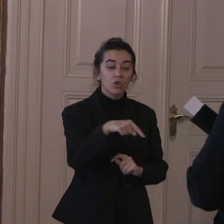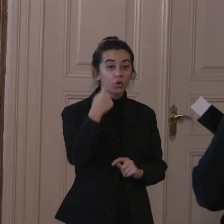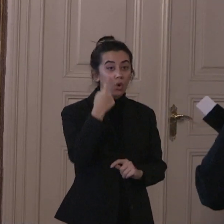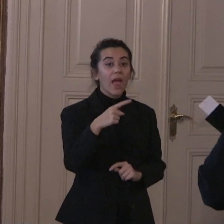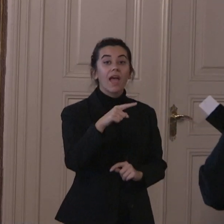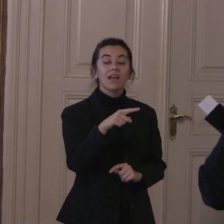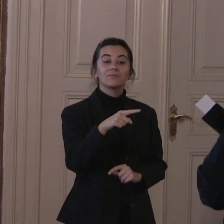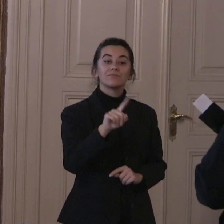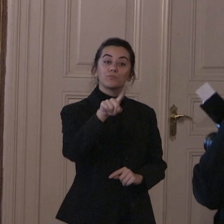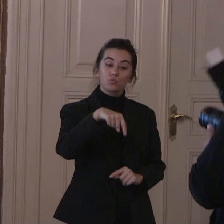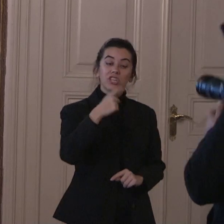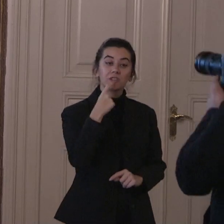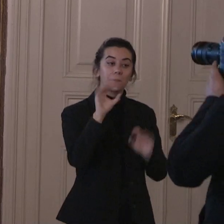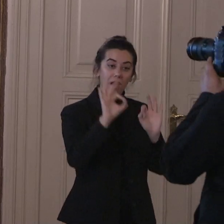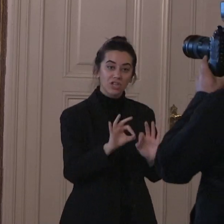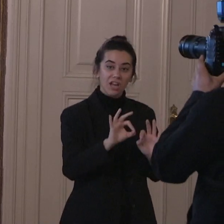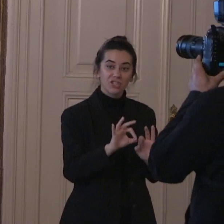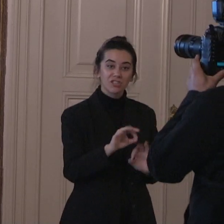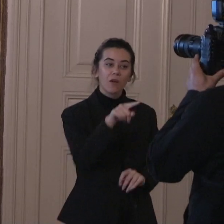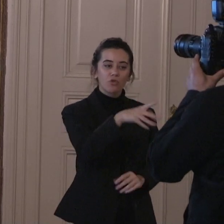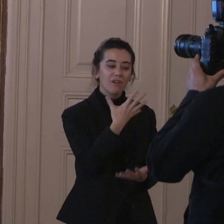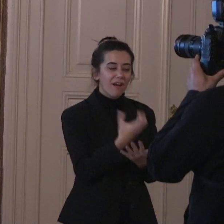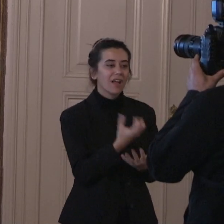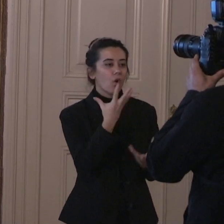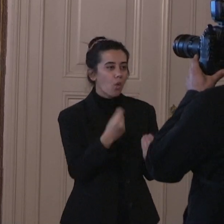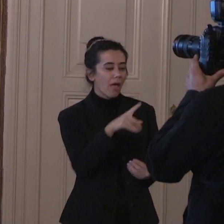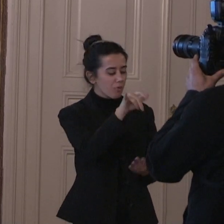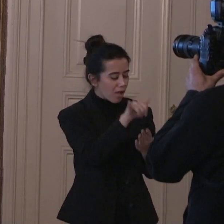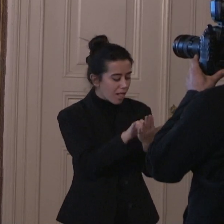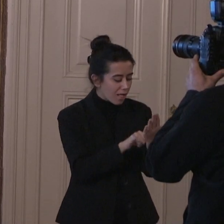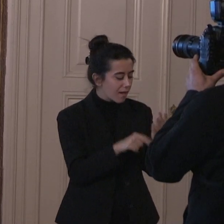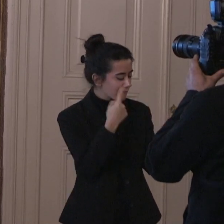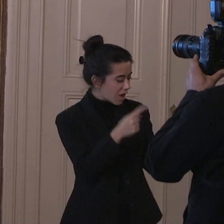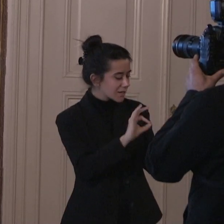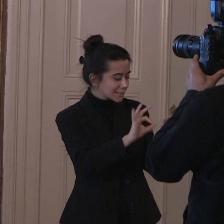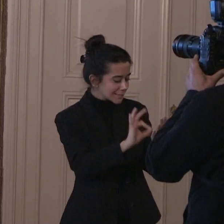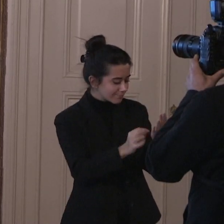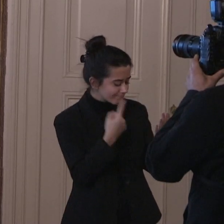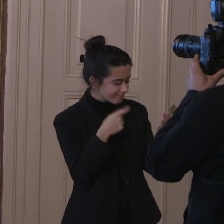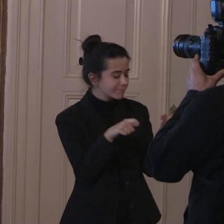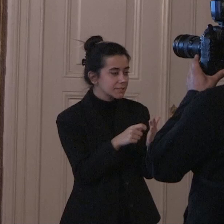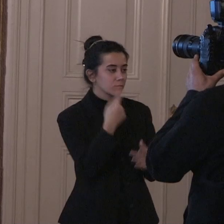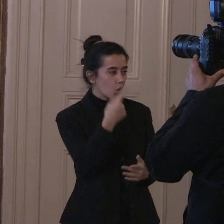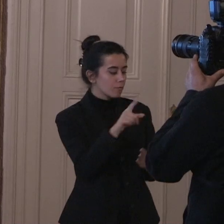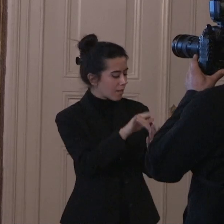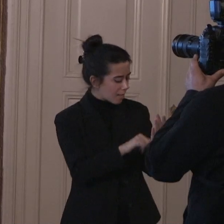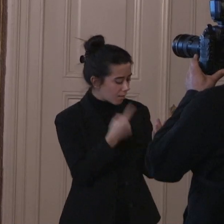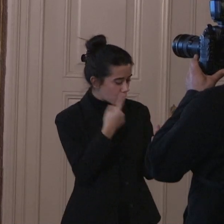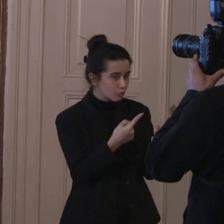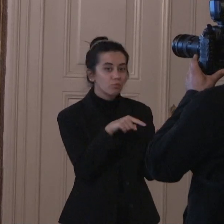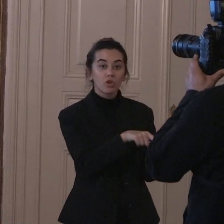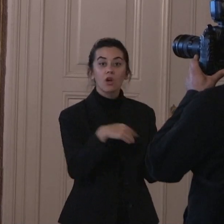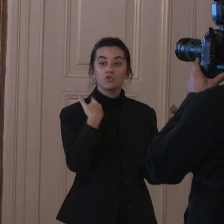İstanbul Üniversitesi'ne kayıt olan engelli öğrencilerin listesi birimimize iletilmektedir. Ardından biz koordinatörler olarak